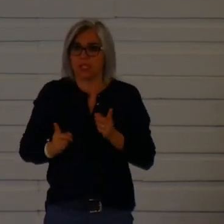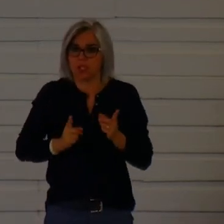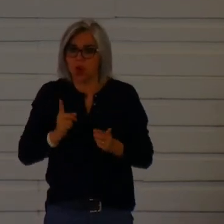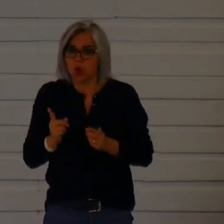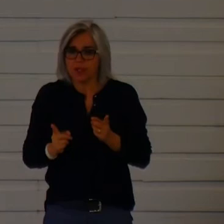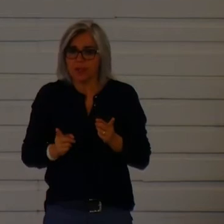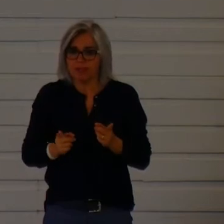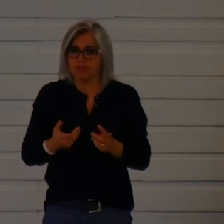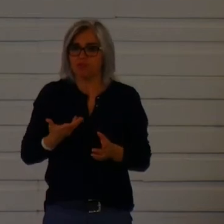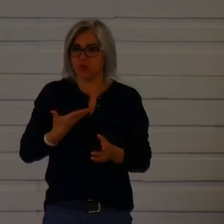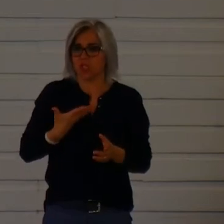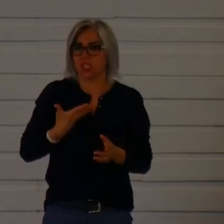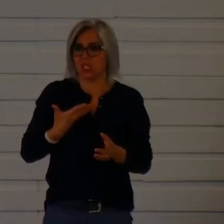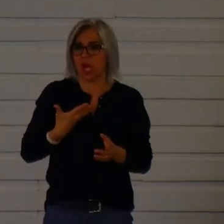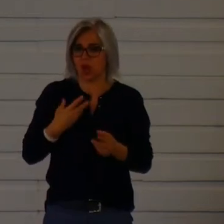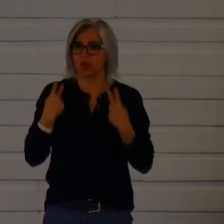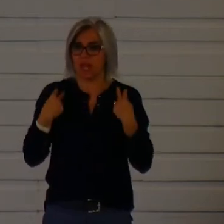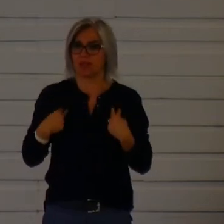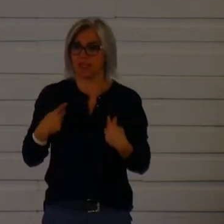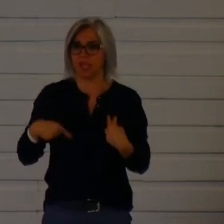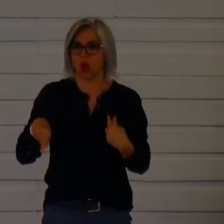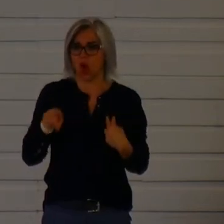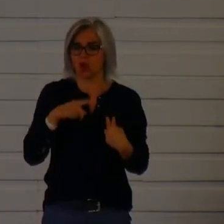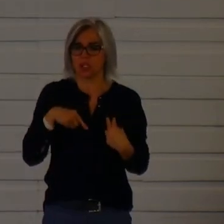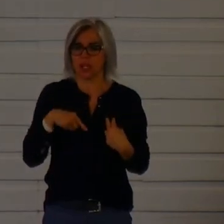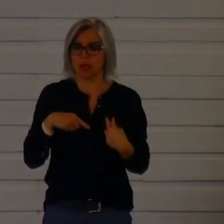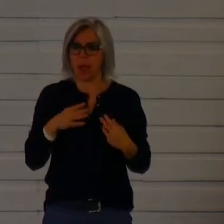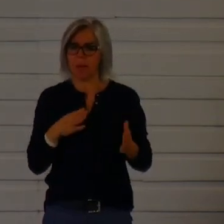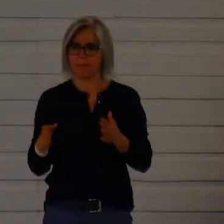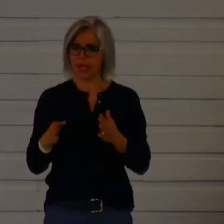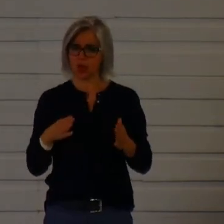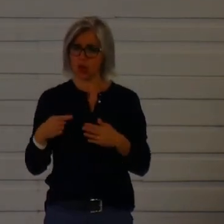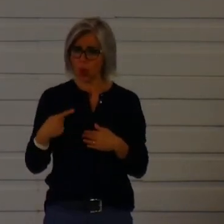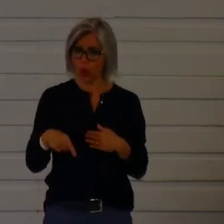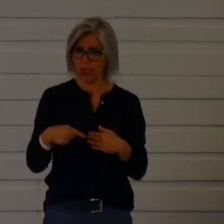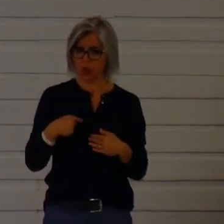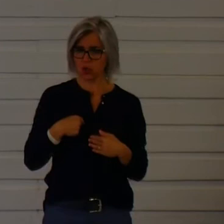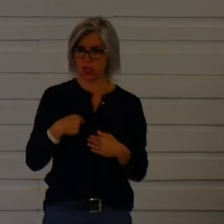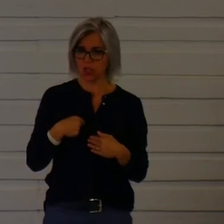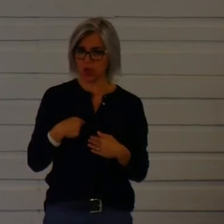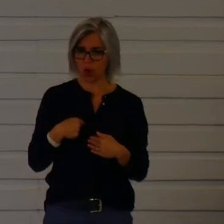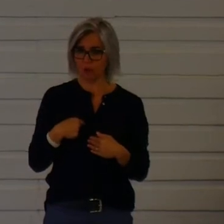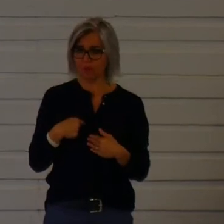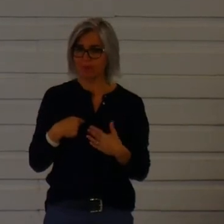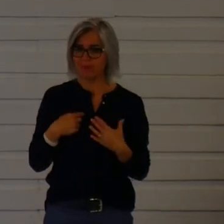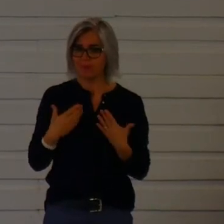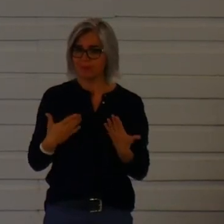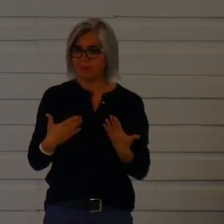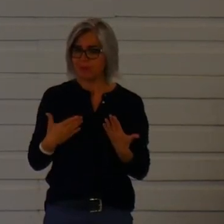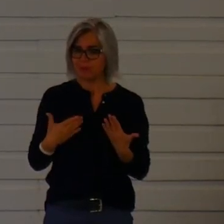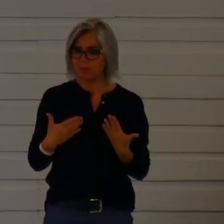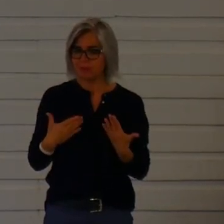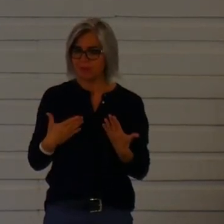E questo periodo io lo chiamo, e credo che tutti lo chiamiamo, o meglio sentiamo predicare,